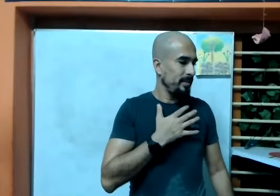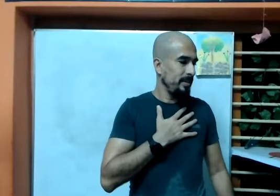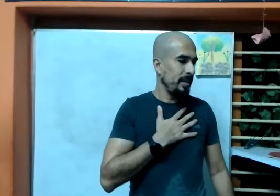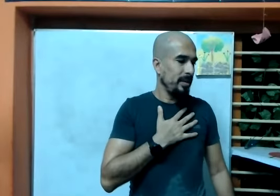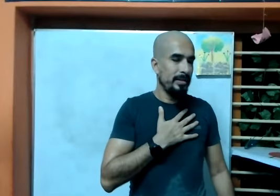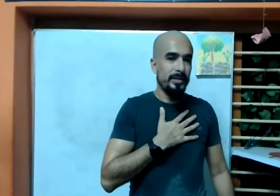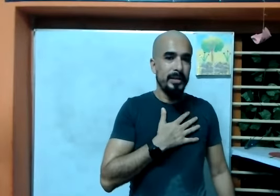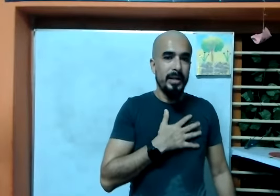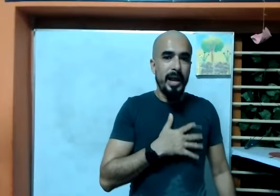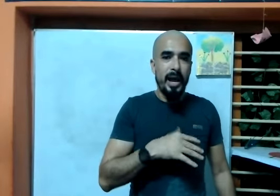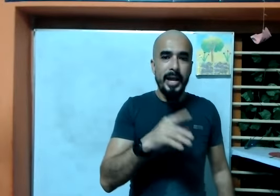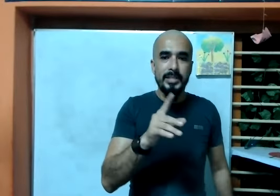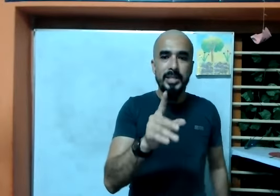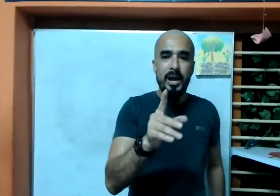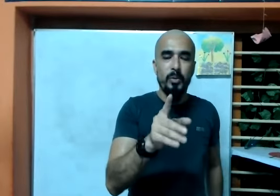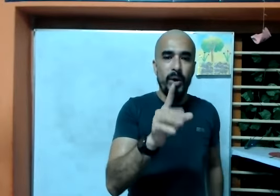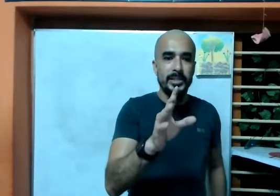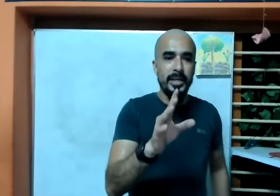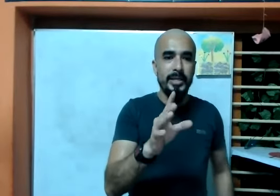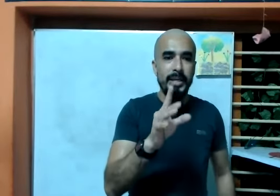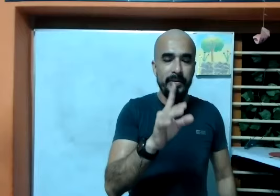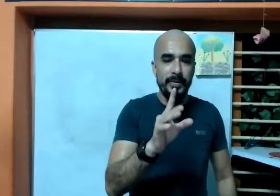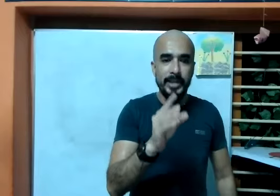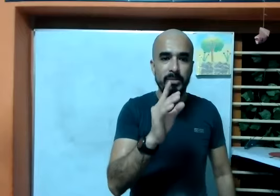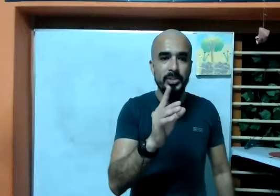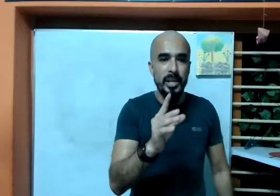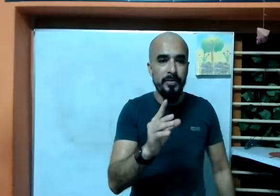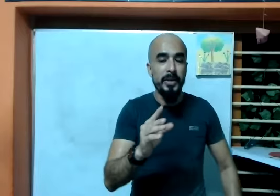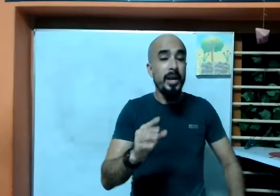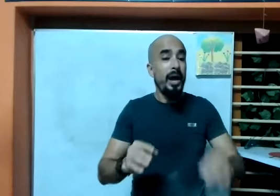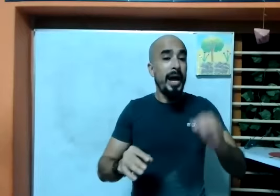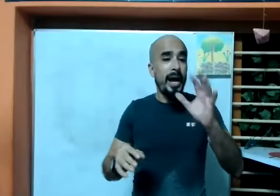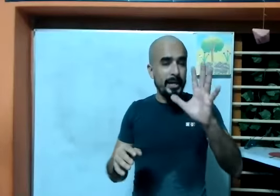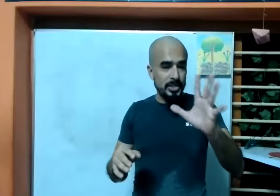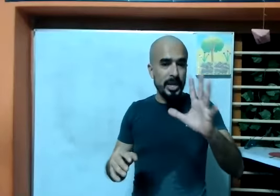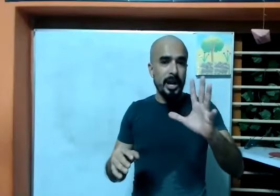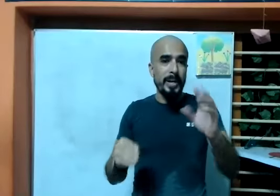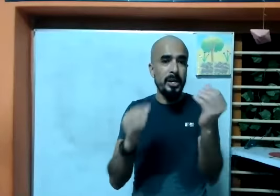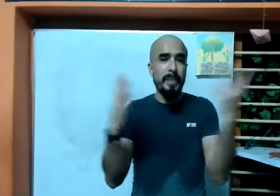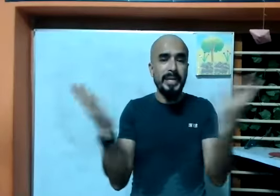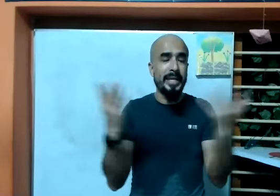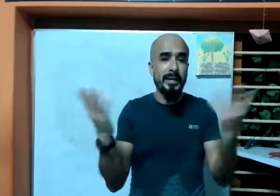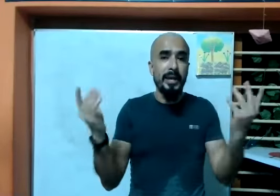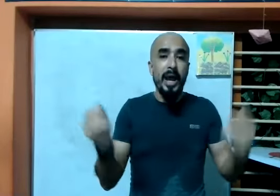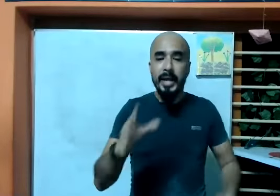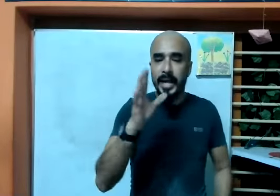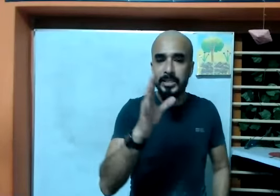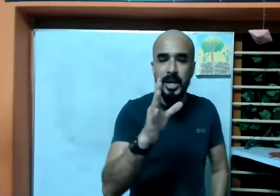ইফ আই আস্ক জারাব ওয়ান্স সেড ইফ একজন বলছে ইফ আই আস্ক জারাব আসলে ব্যাপারটা কি আই আস্ক জারাব